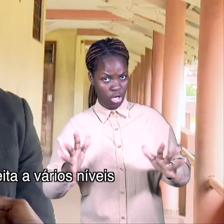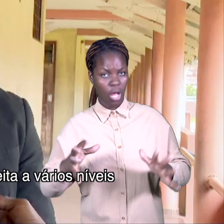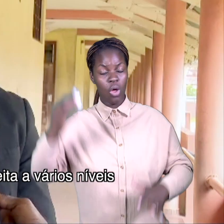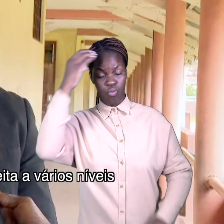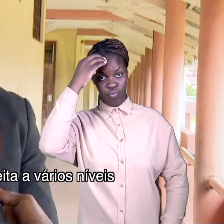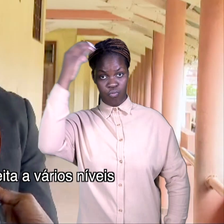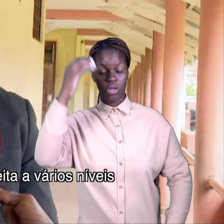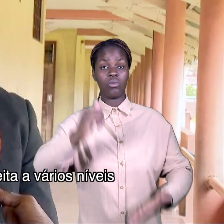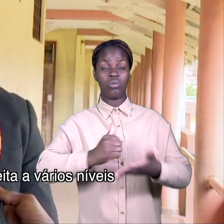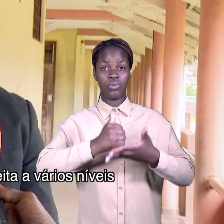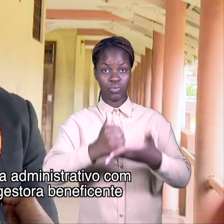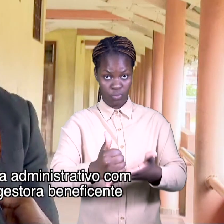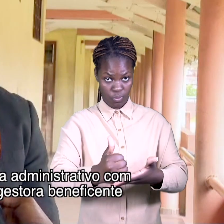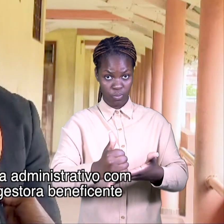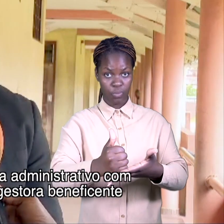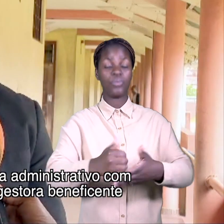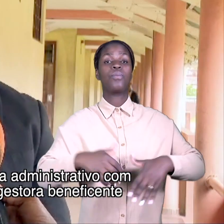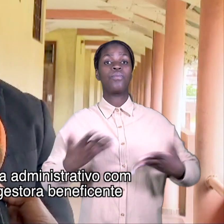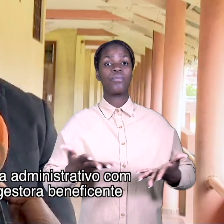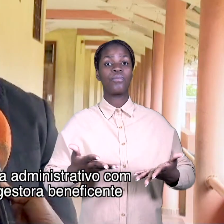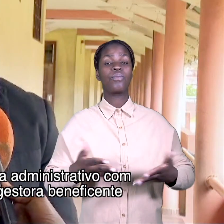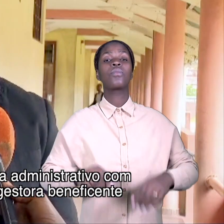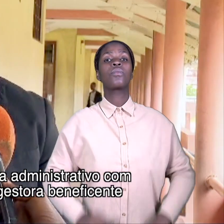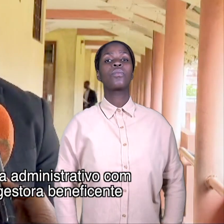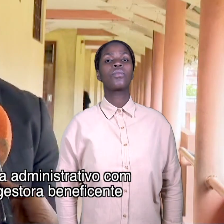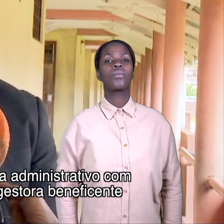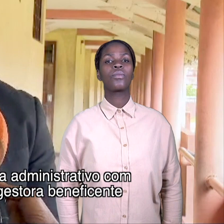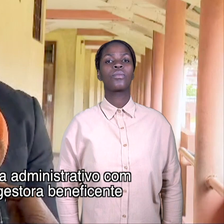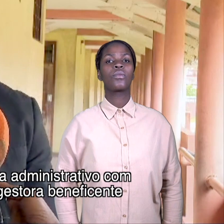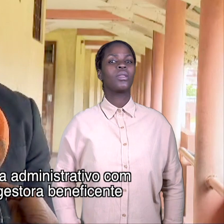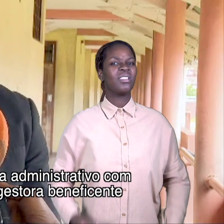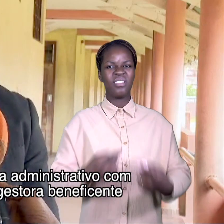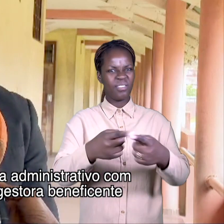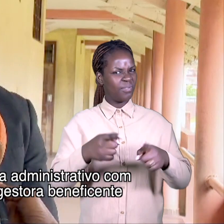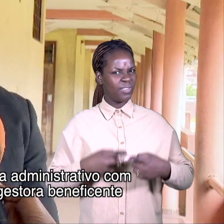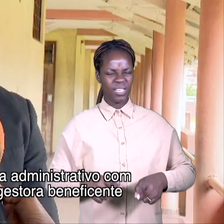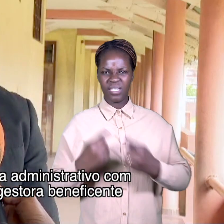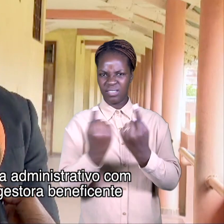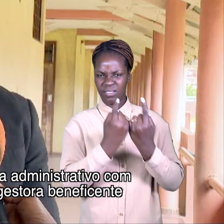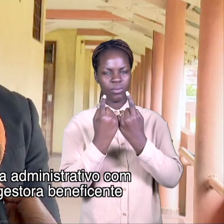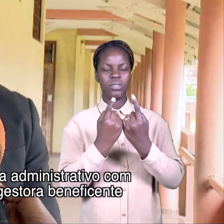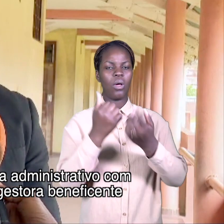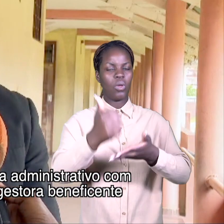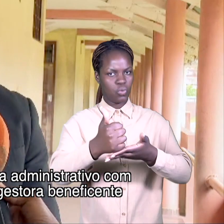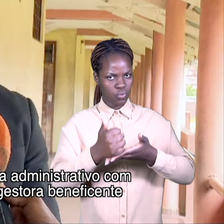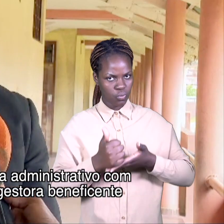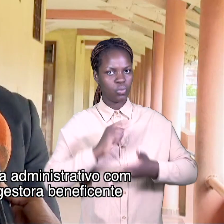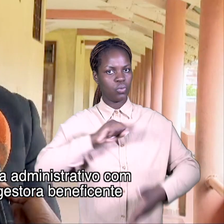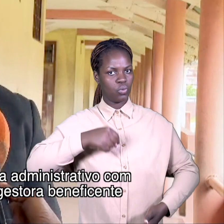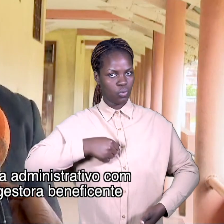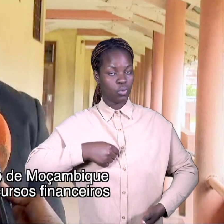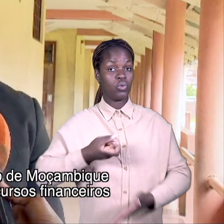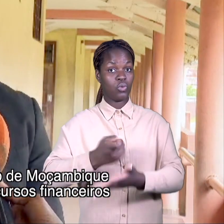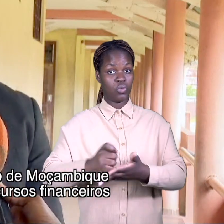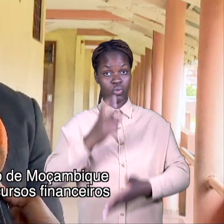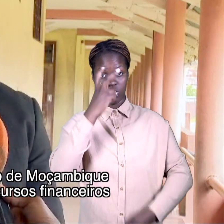foi feita a vários níveis, por um lado, do ponto de vista administrativo, com a criação de uma unidade gestora